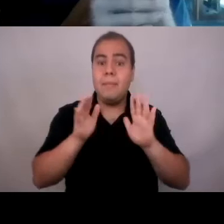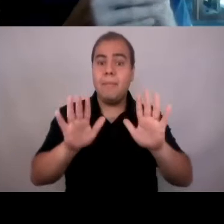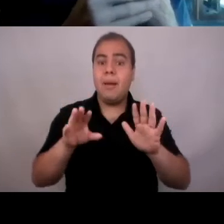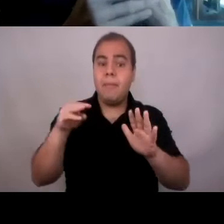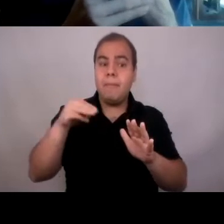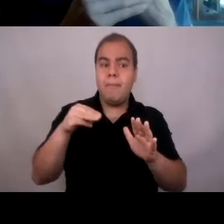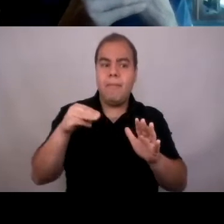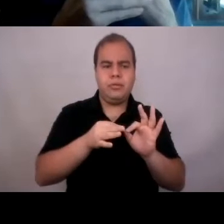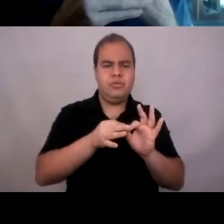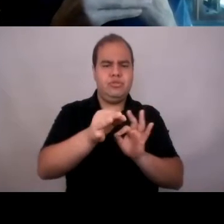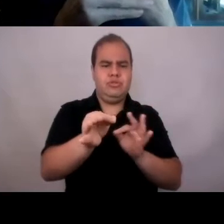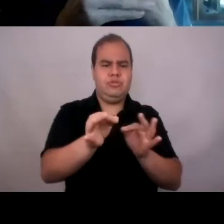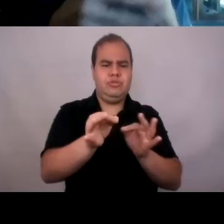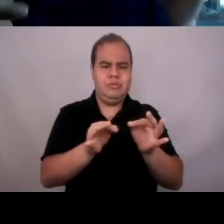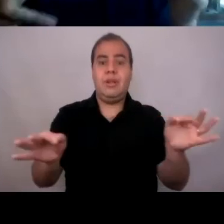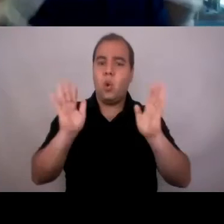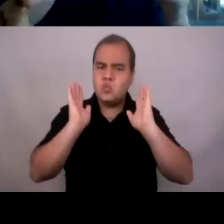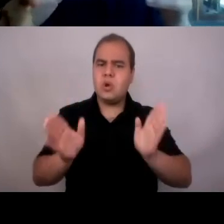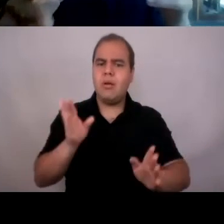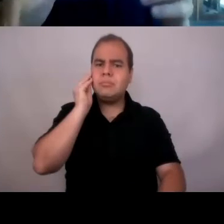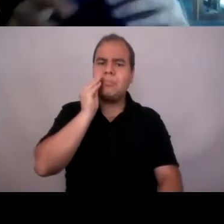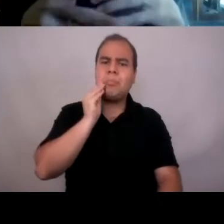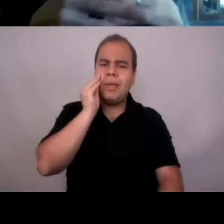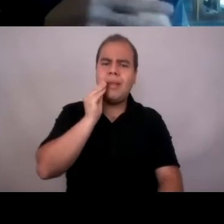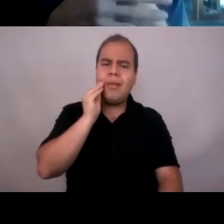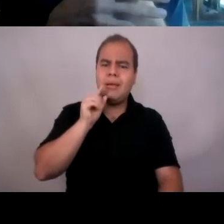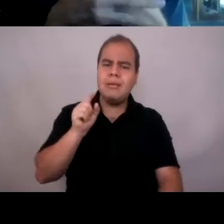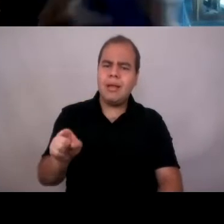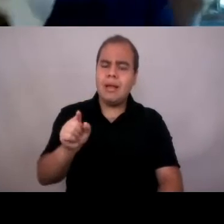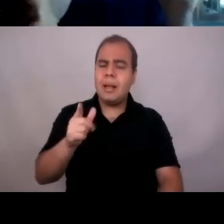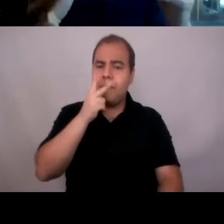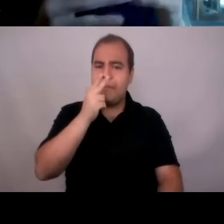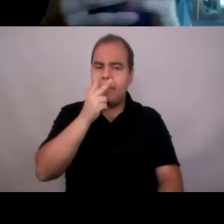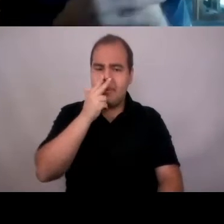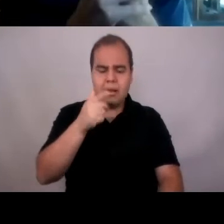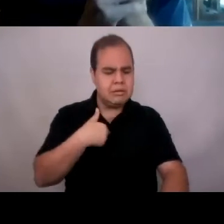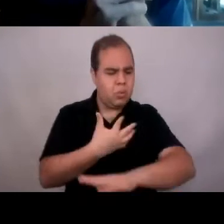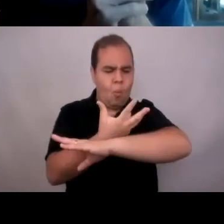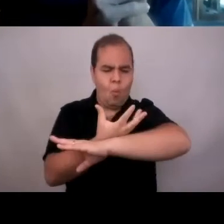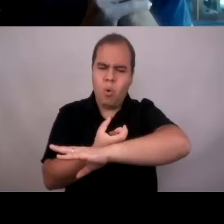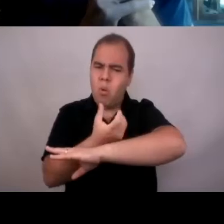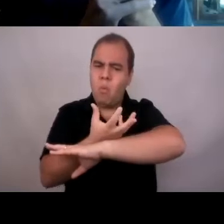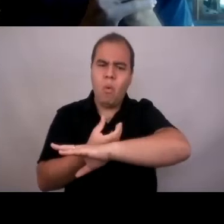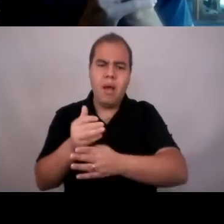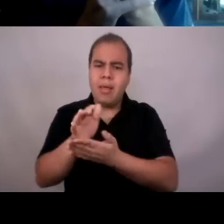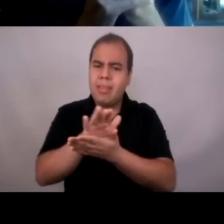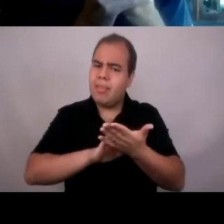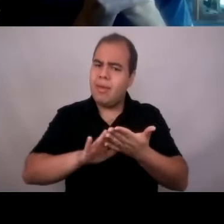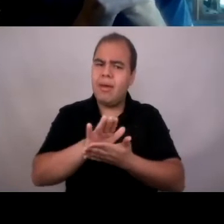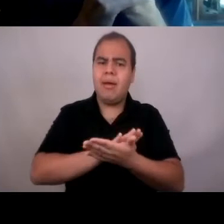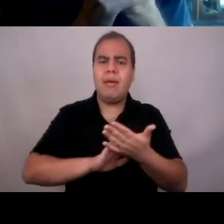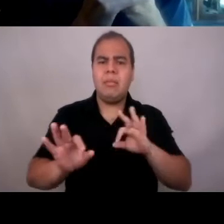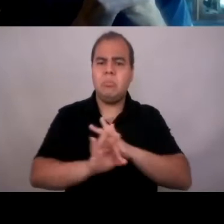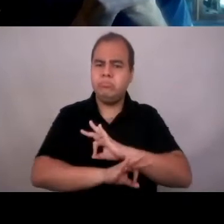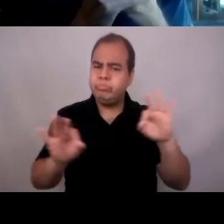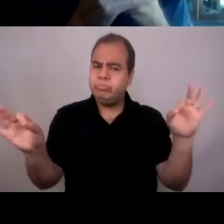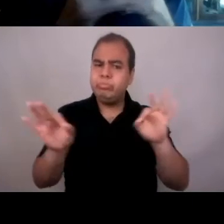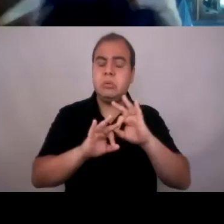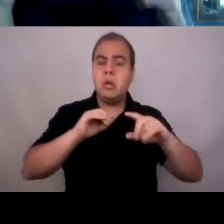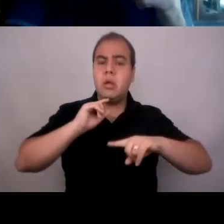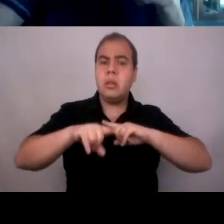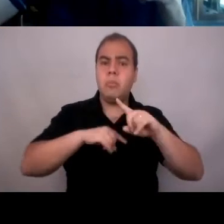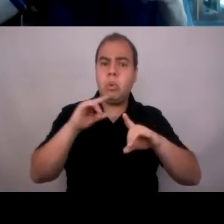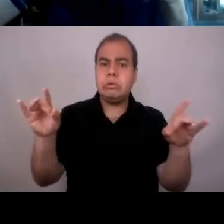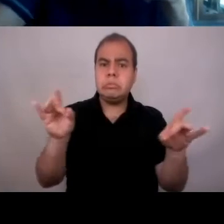algumas experiências desse tipo, em que eu fazia um teste, a água não infiltrava em absolutamente nada, e de